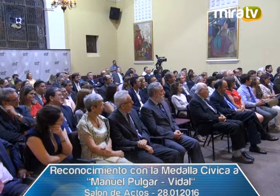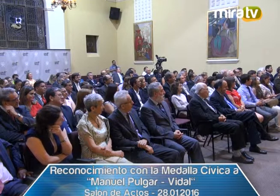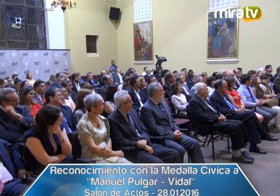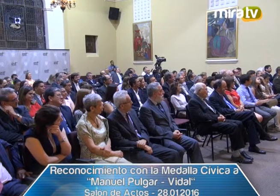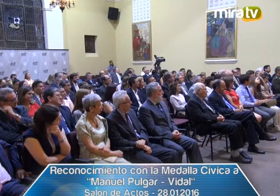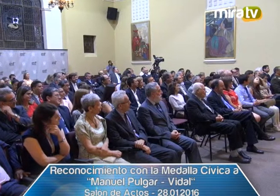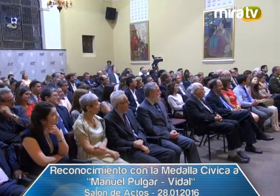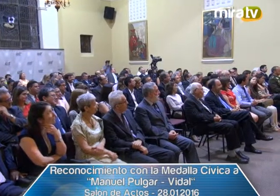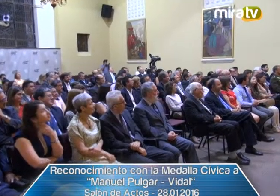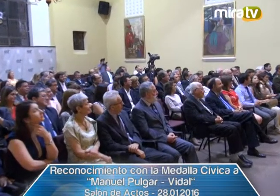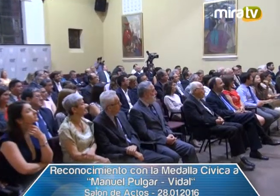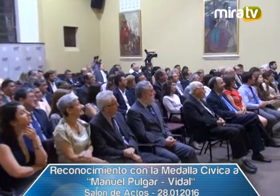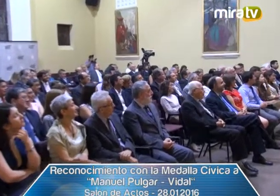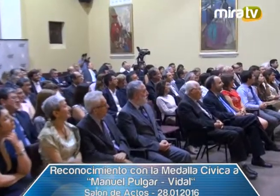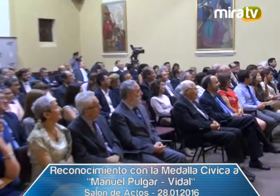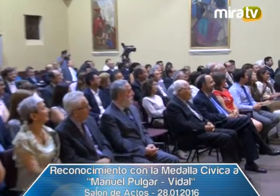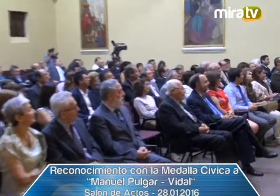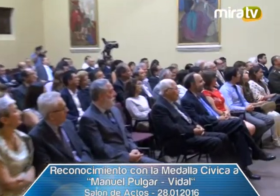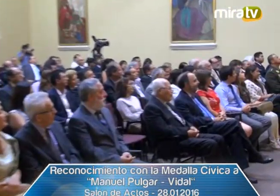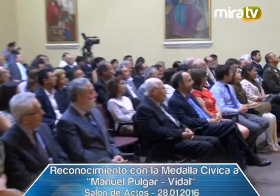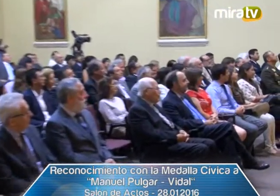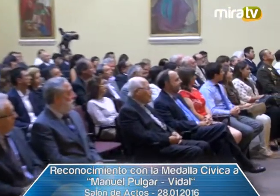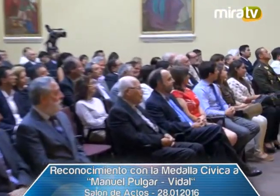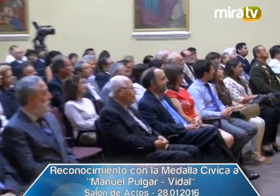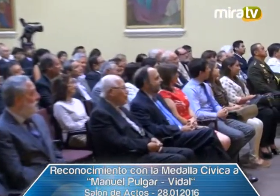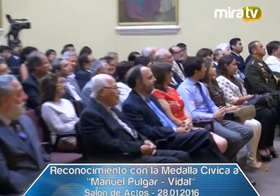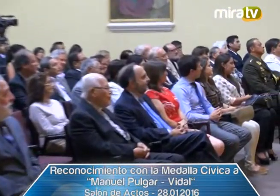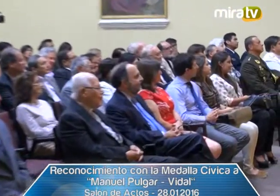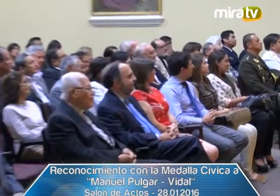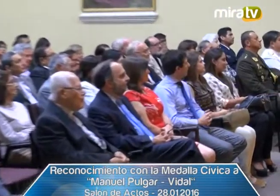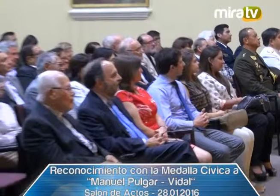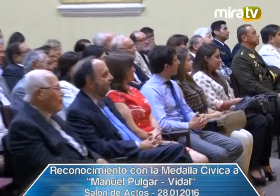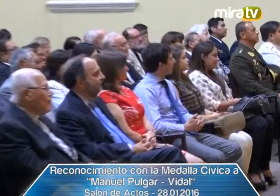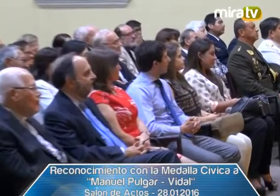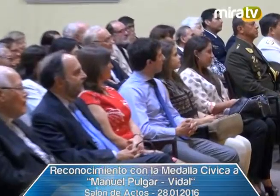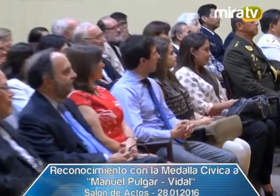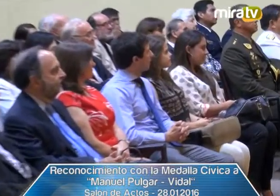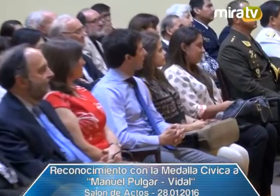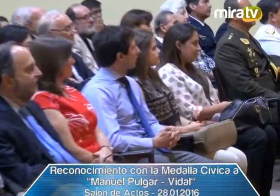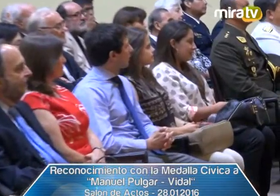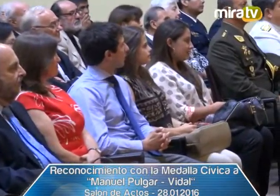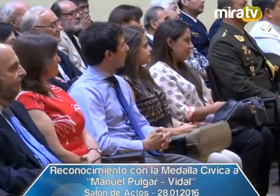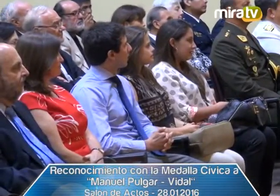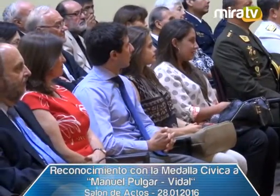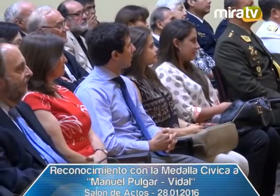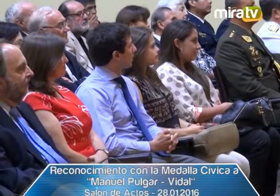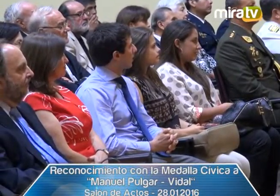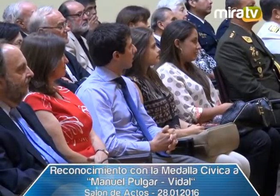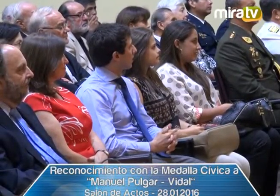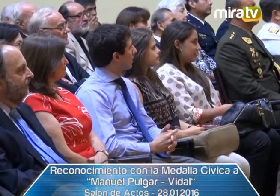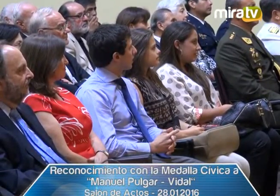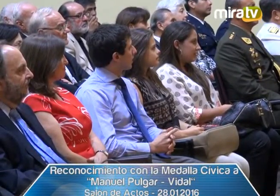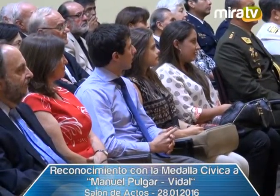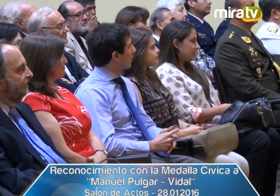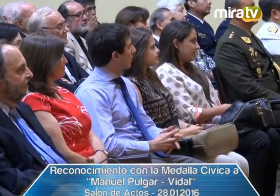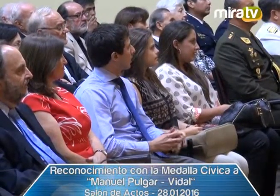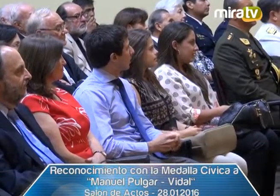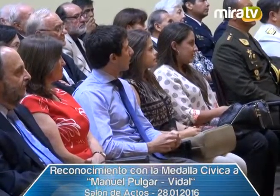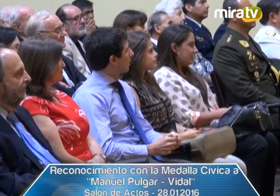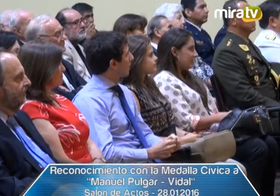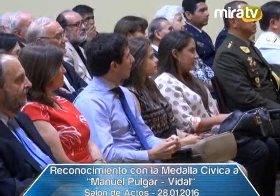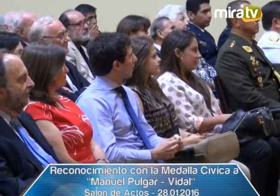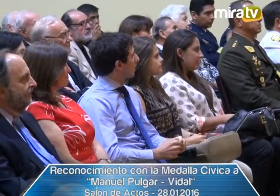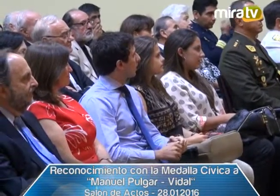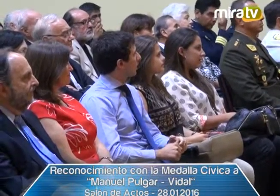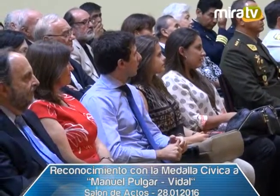nadie pensaba que el derecho ambiental iba a ser una disciplina que te permitiese vivir profesionalmente, porque de hecho uno también trabaja, se esfuerza